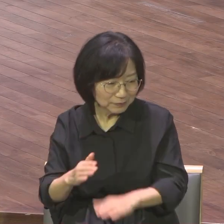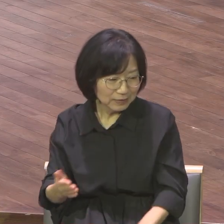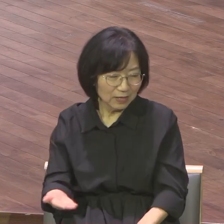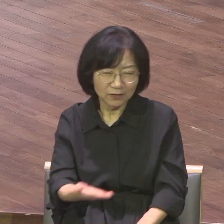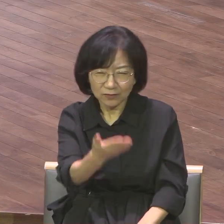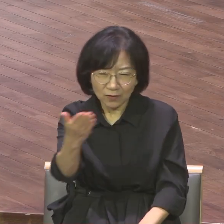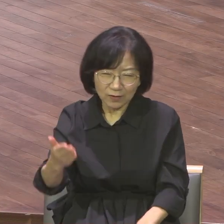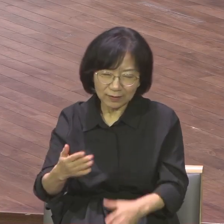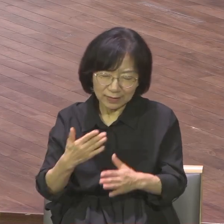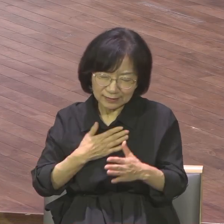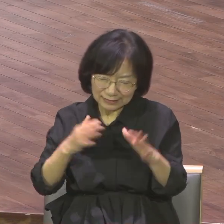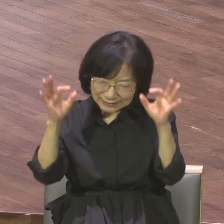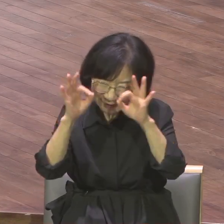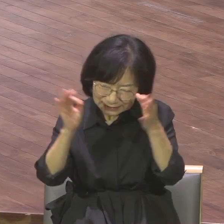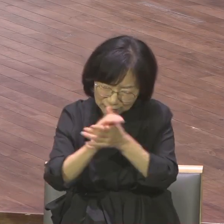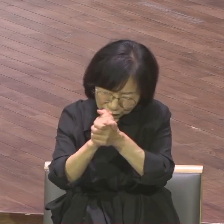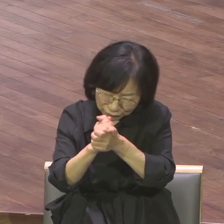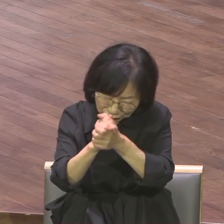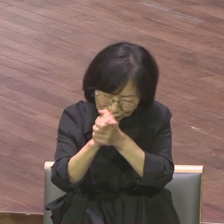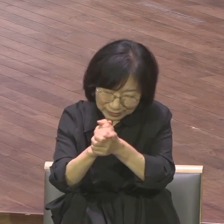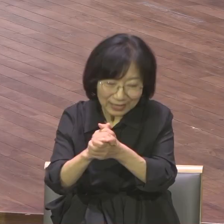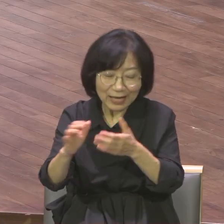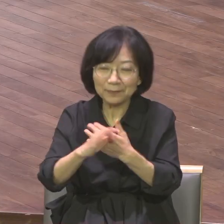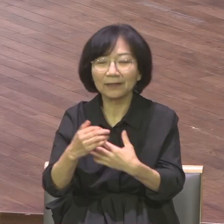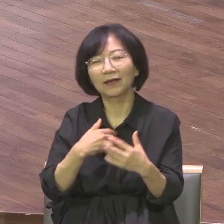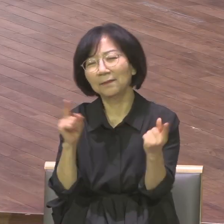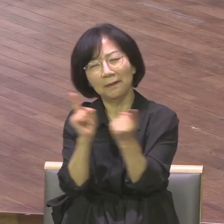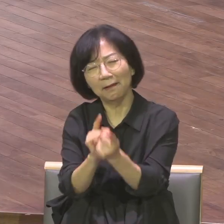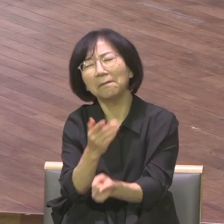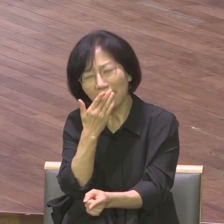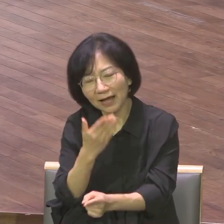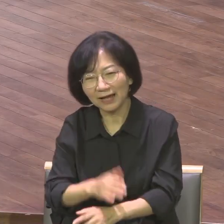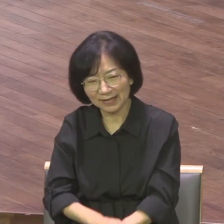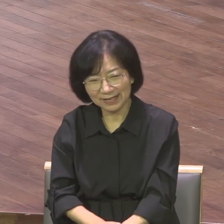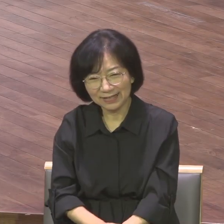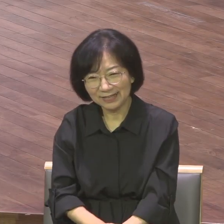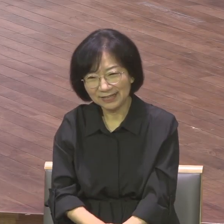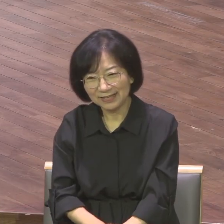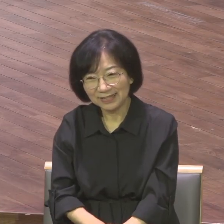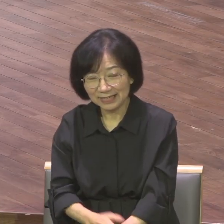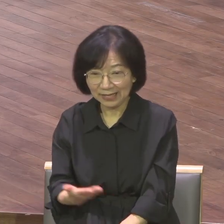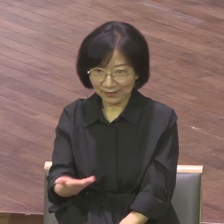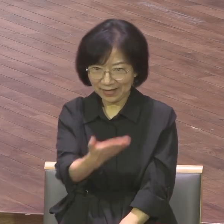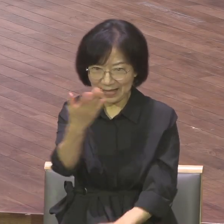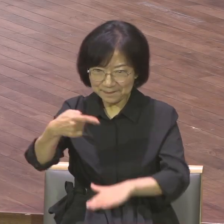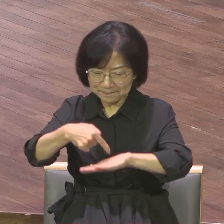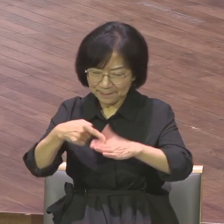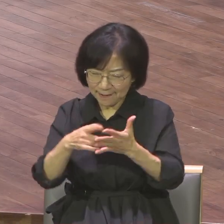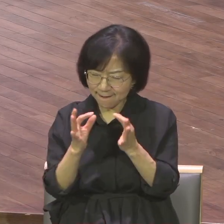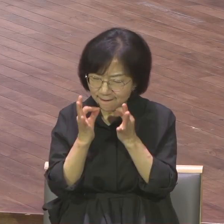마음으로 나를 구하면 나를 찾을 것이요 나를 만나리라. 온 마음으로.